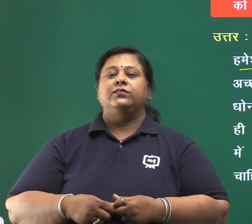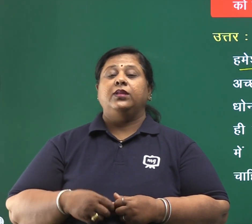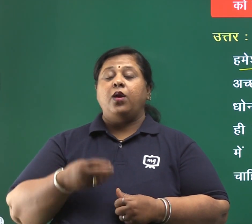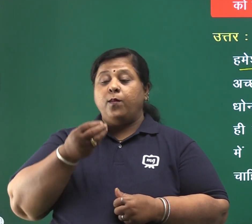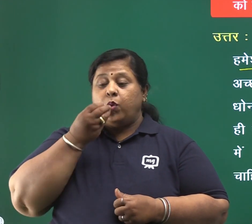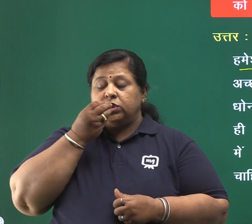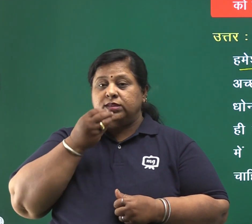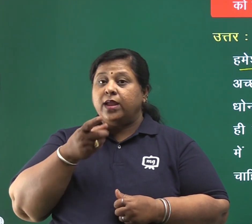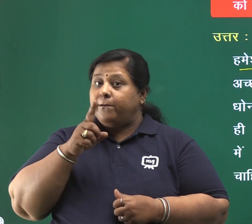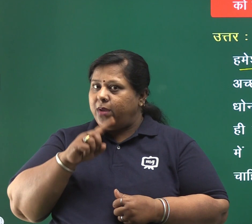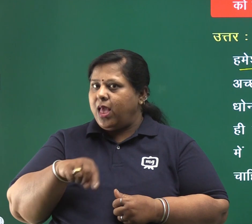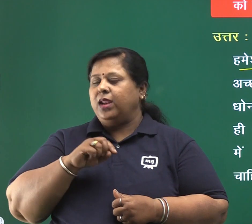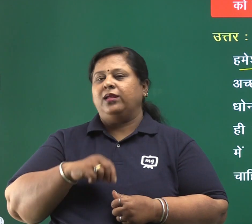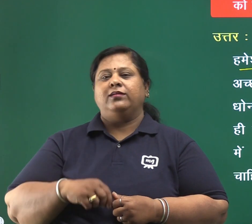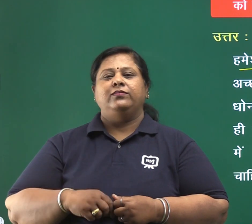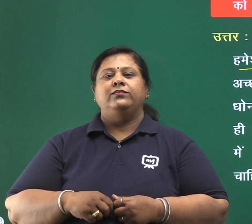भोजन करने से पूर्व